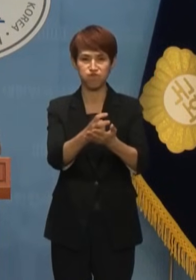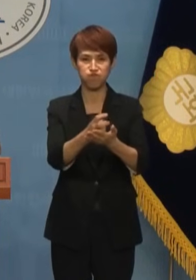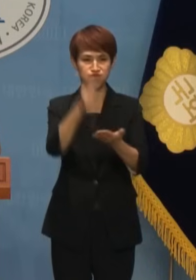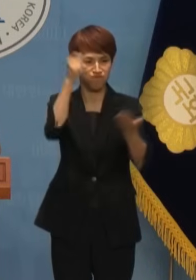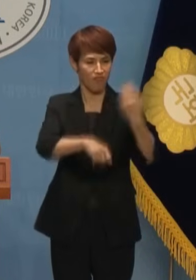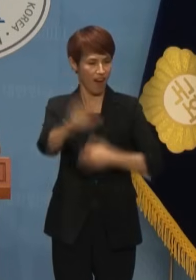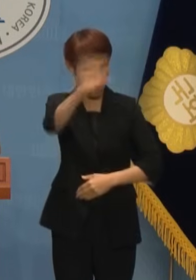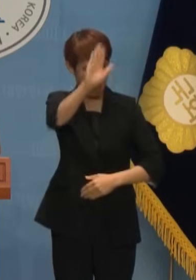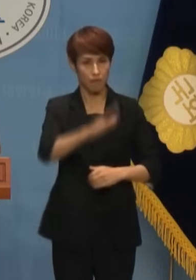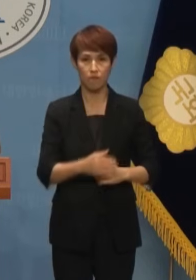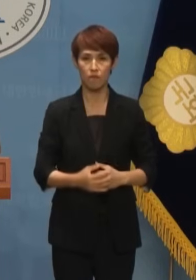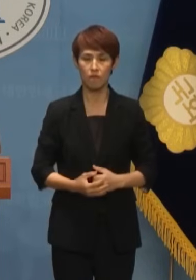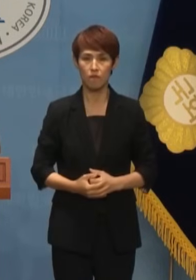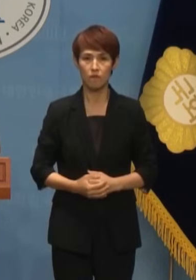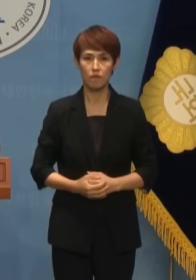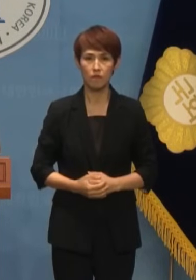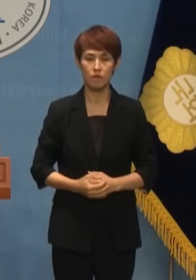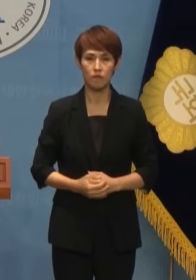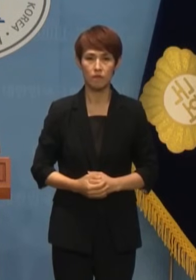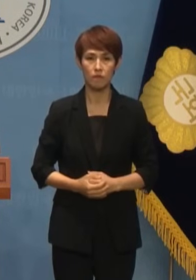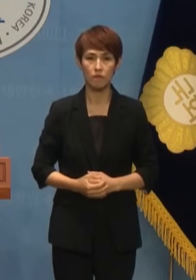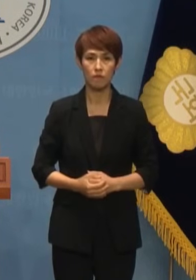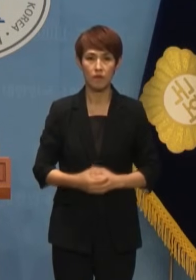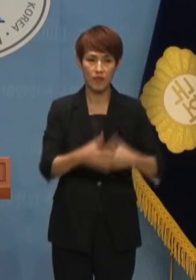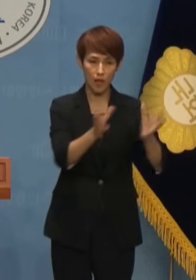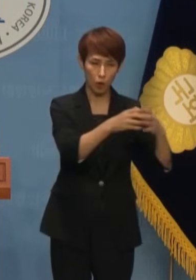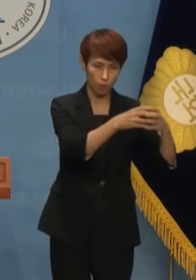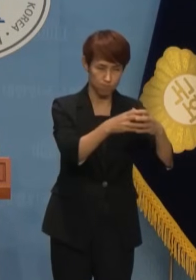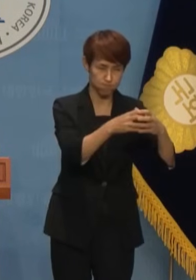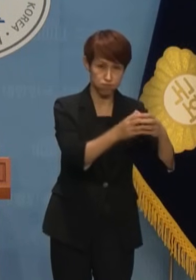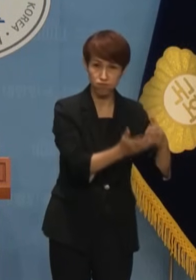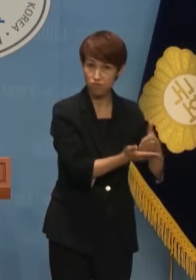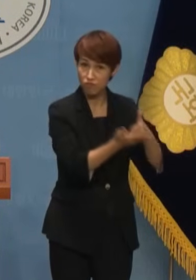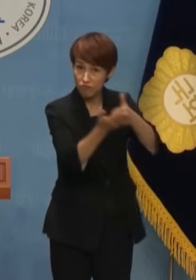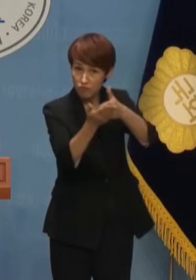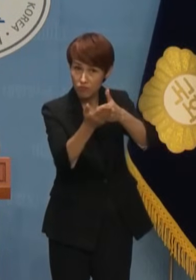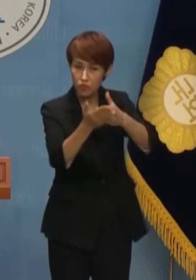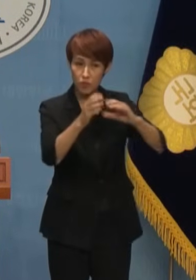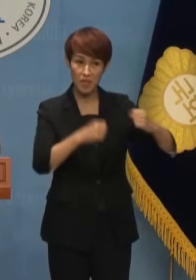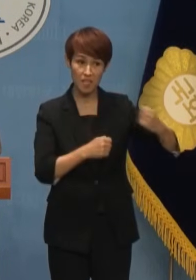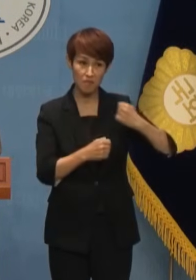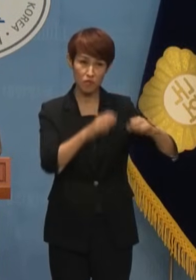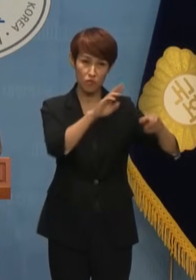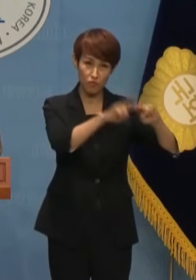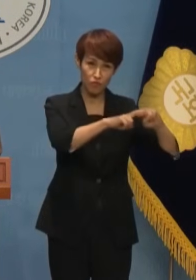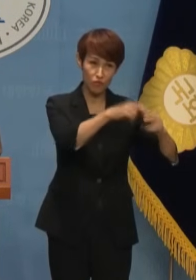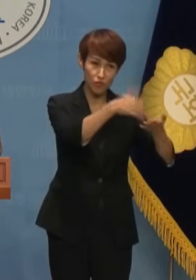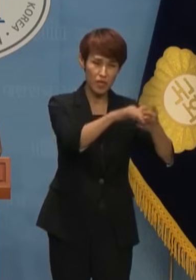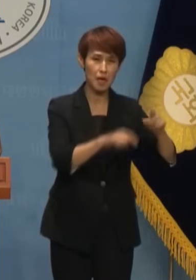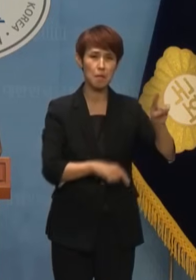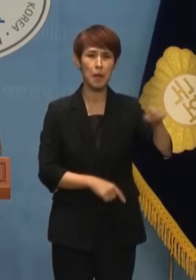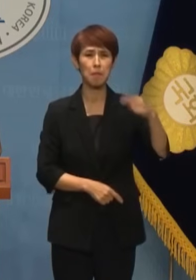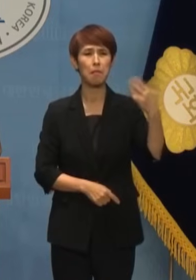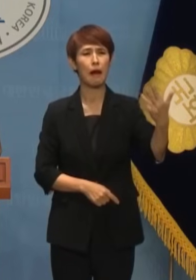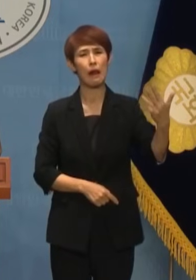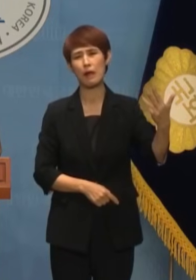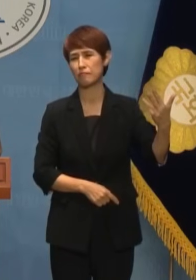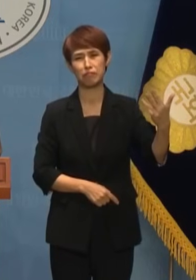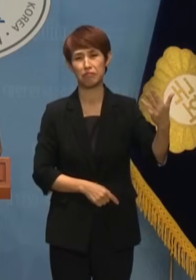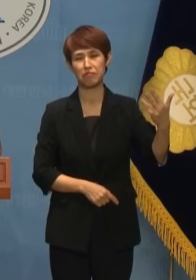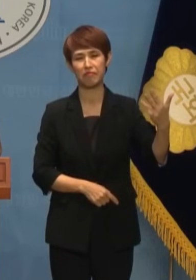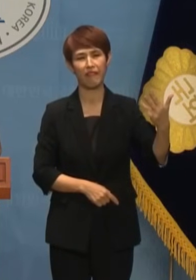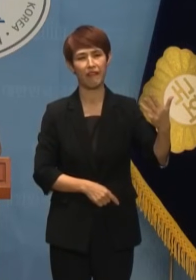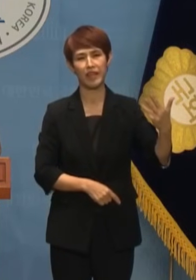부결시키겠습니다. 아무리 당론으로 강제하더라도 국민의힘 의석수인 108표도